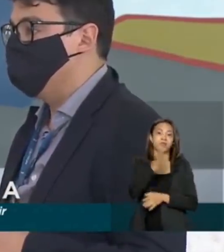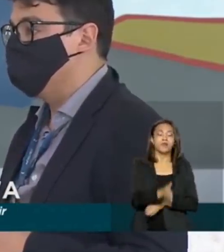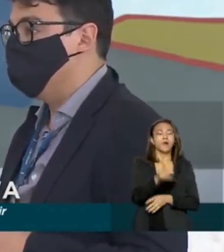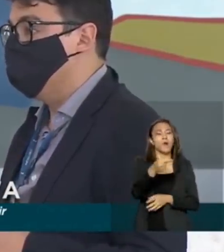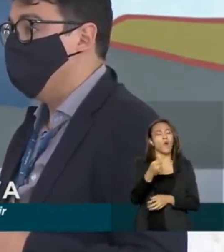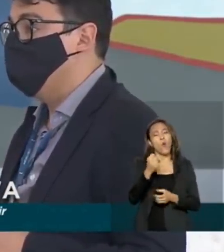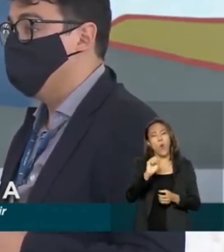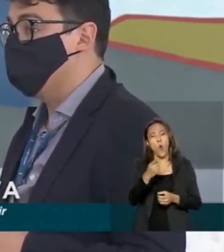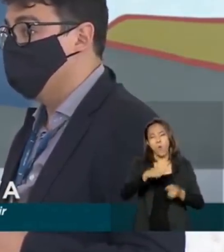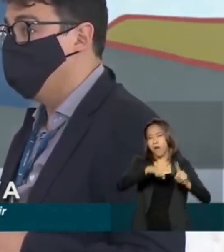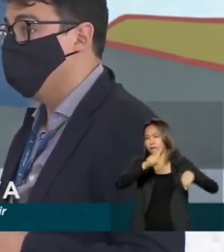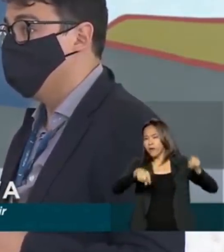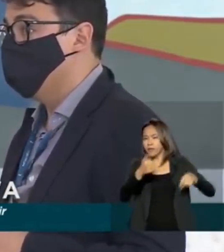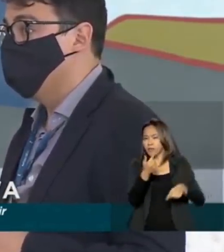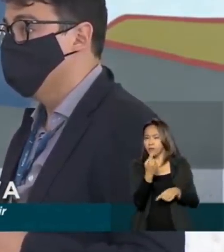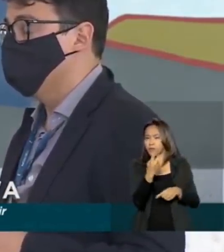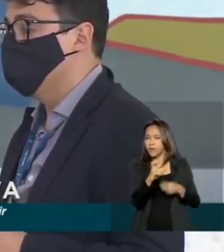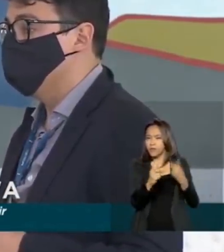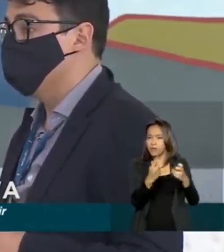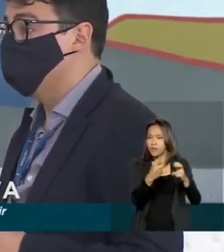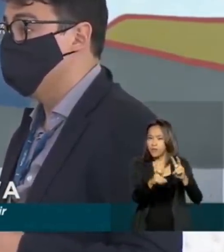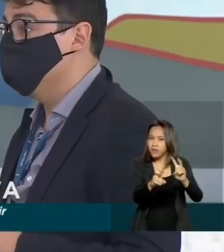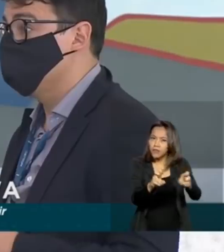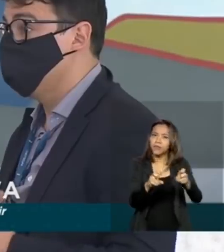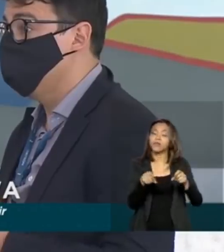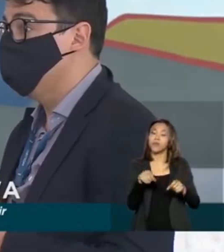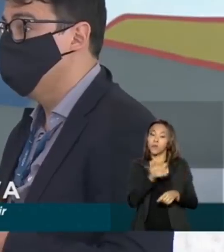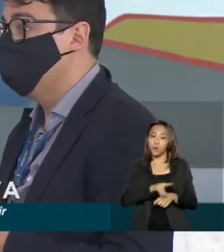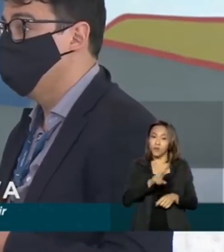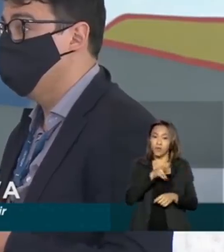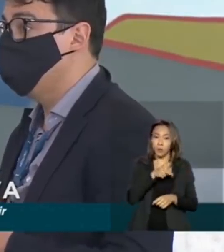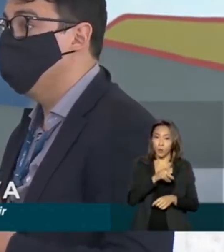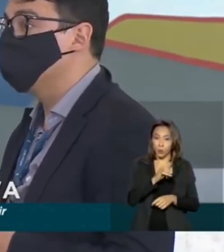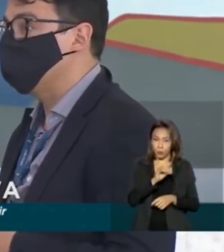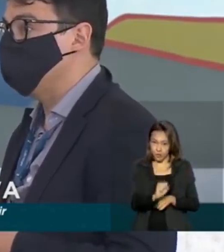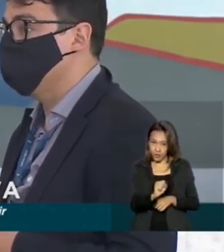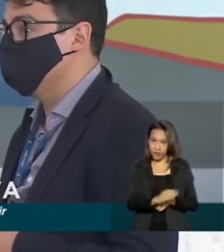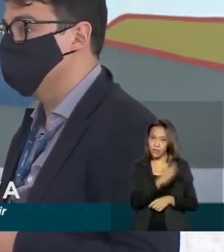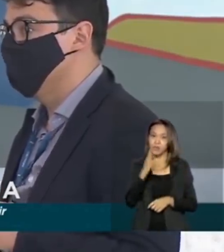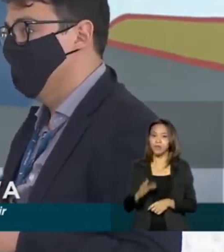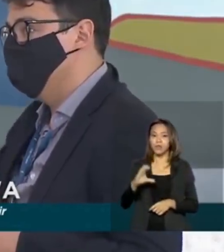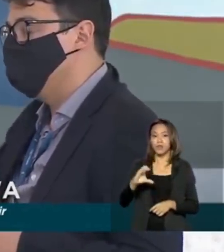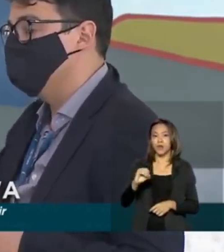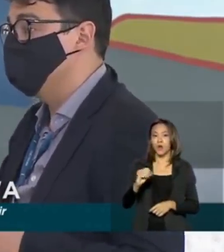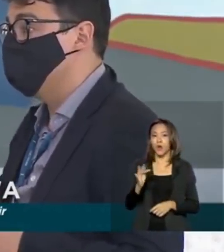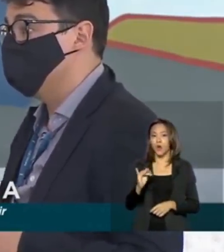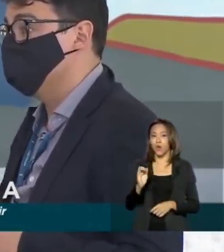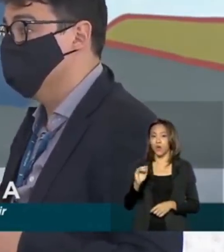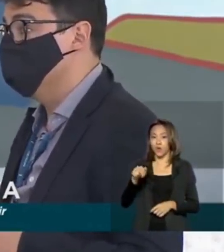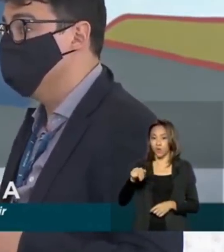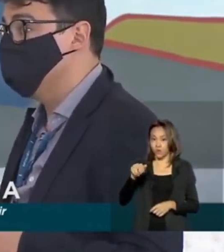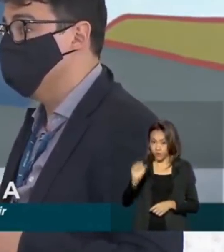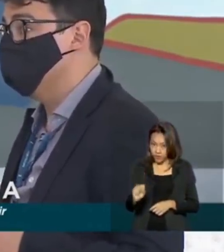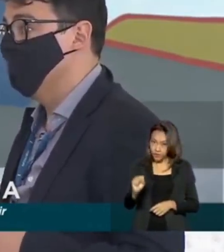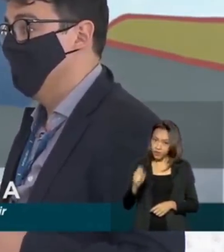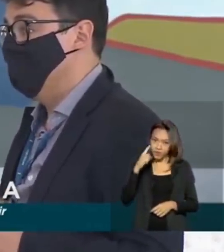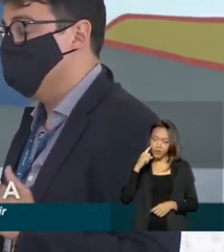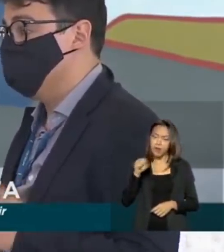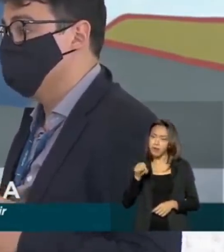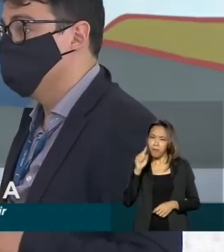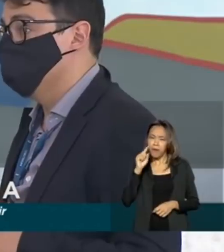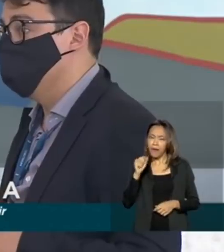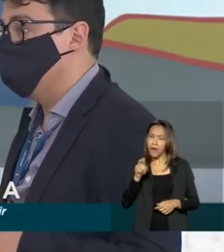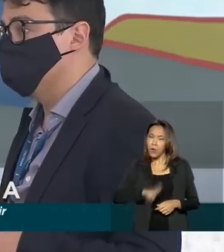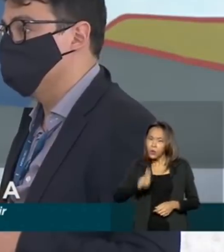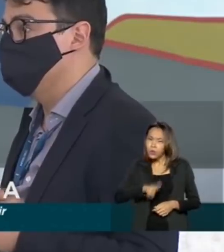que haja uma média móvel, usando o PIS/COFINS como um contrapeso em caso de variação muito grande.